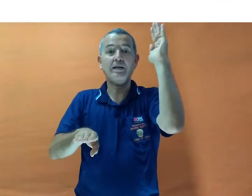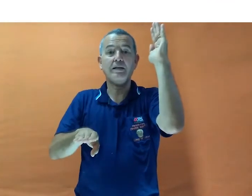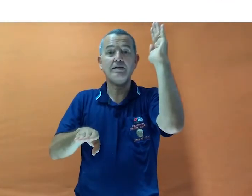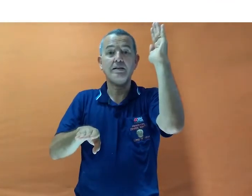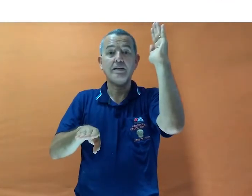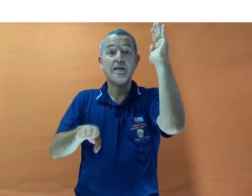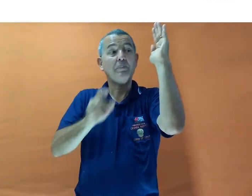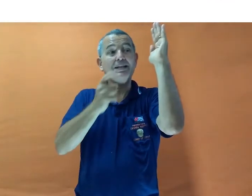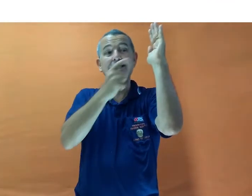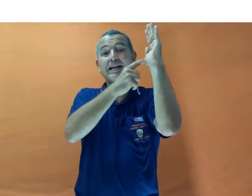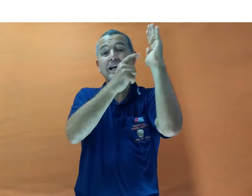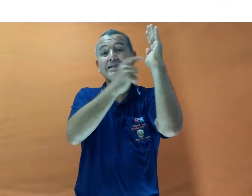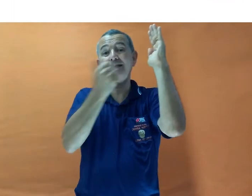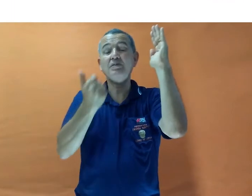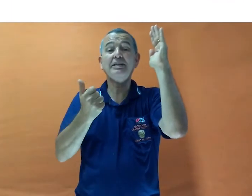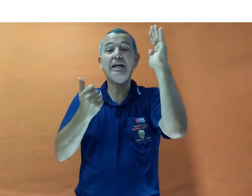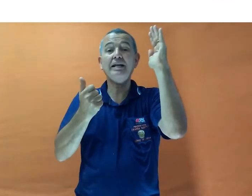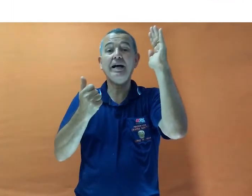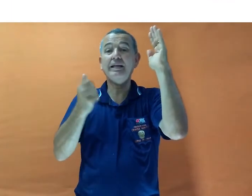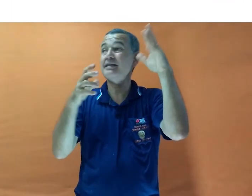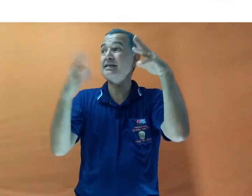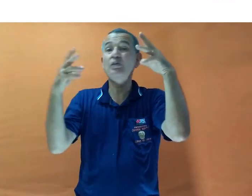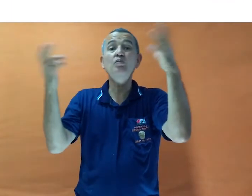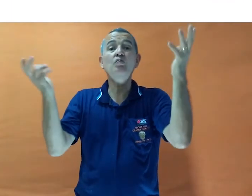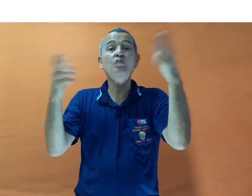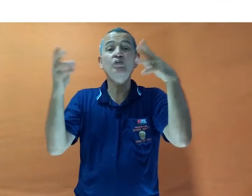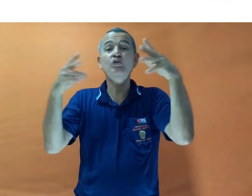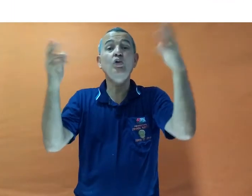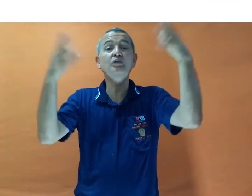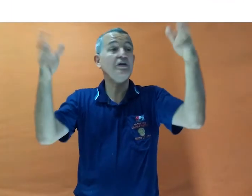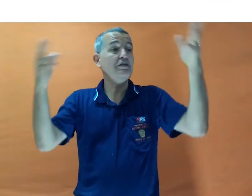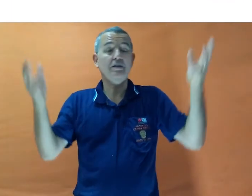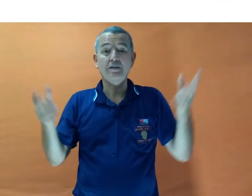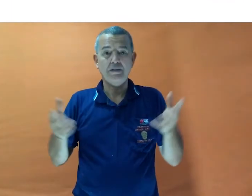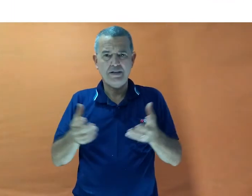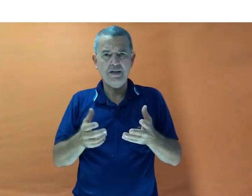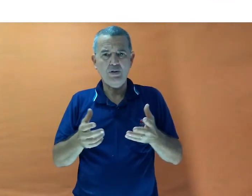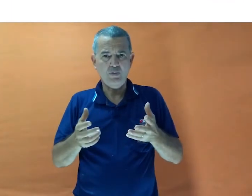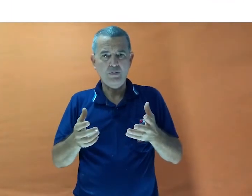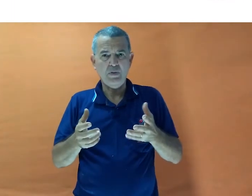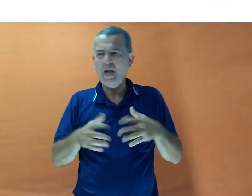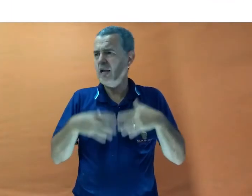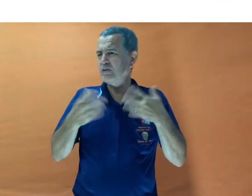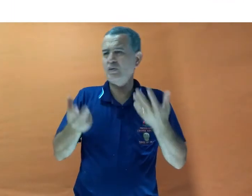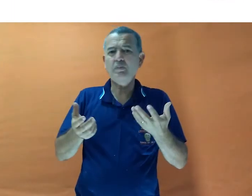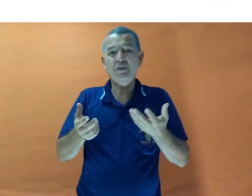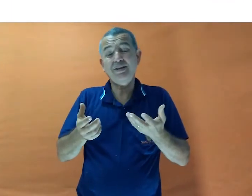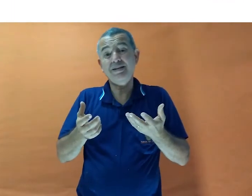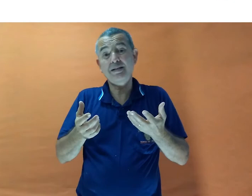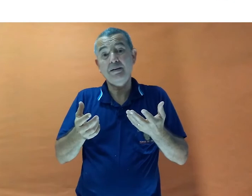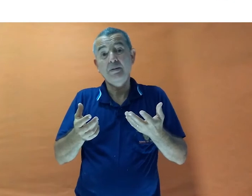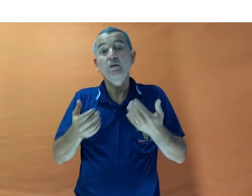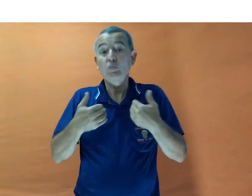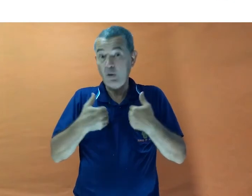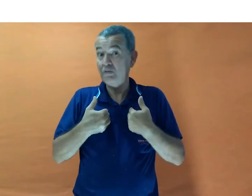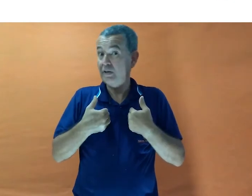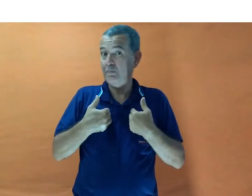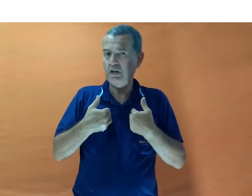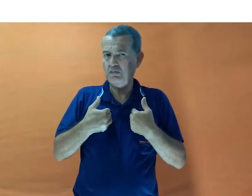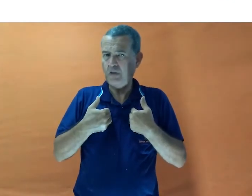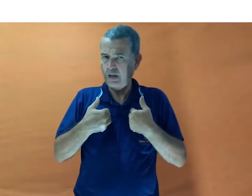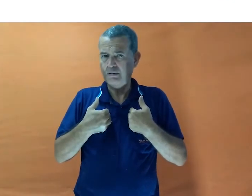as prateleiras, para dizer que elas estão interligadas e não soltas, sem nenhuma. Isso tem importância? No